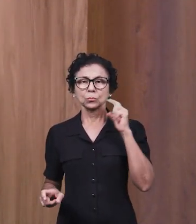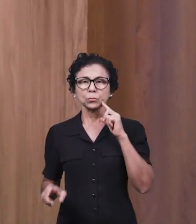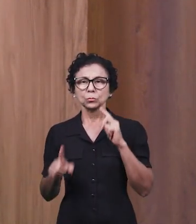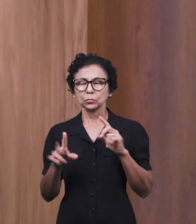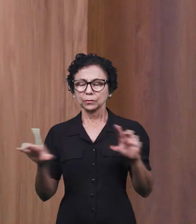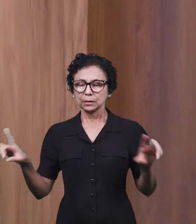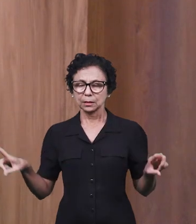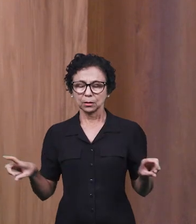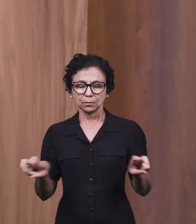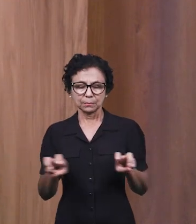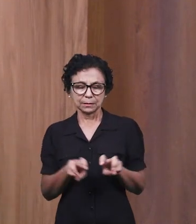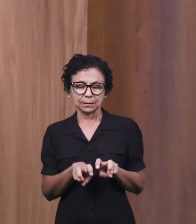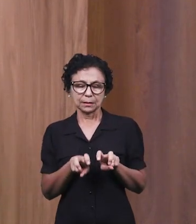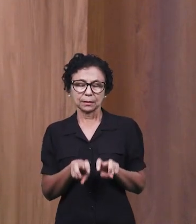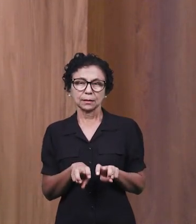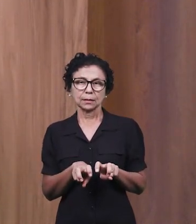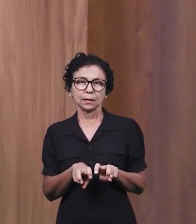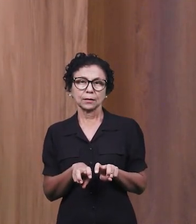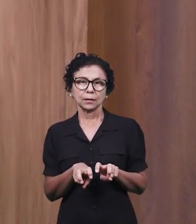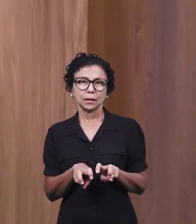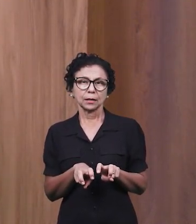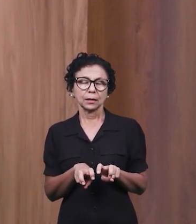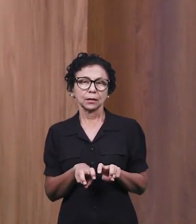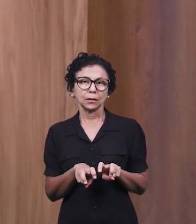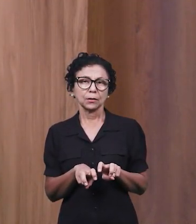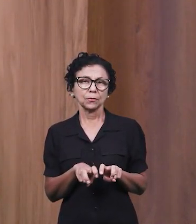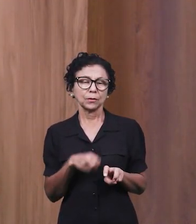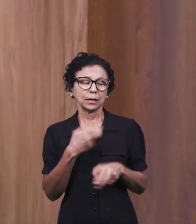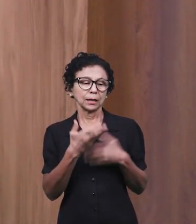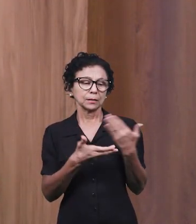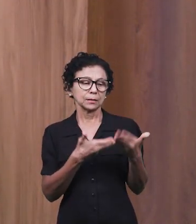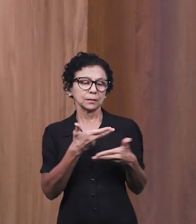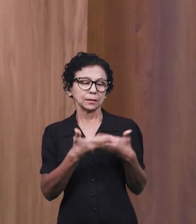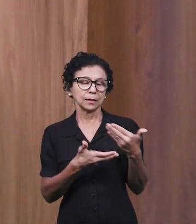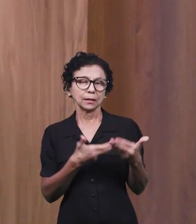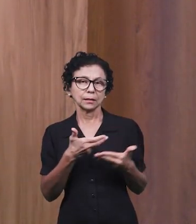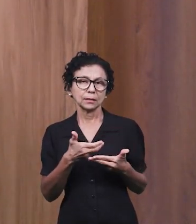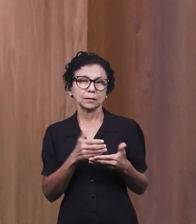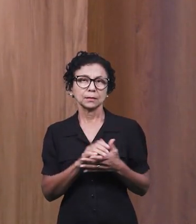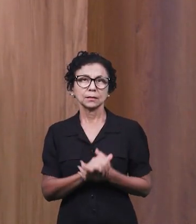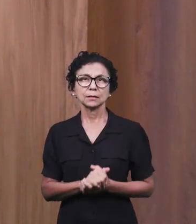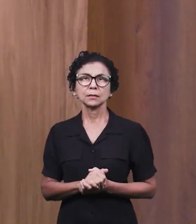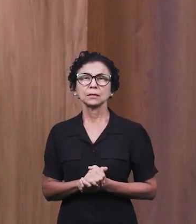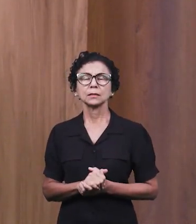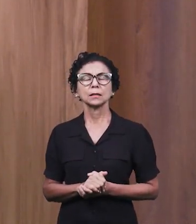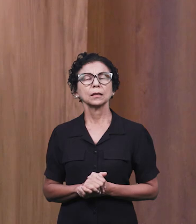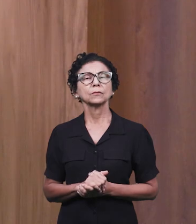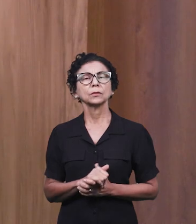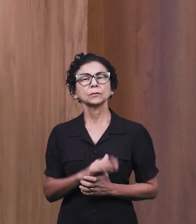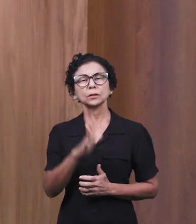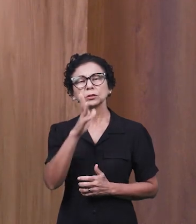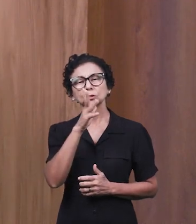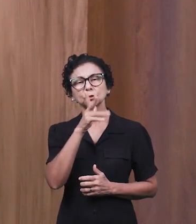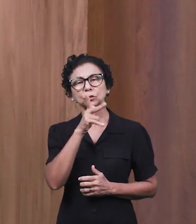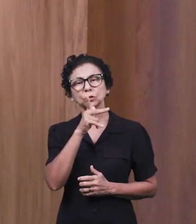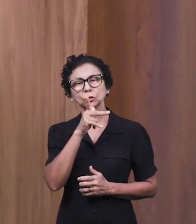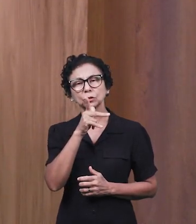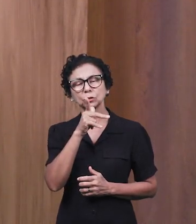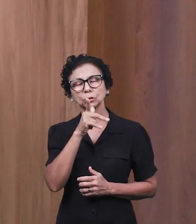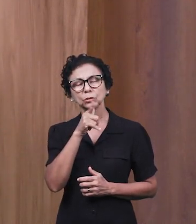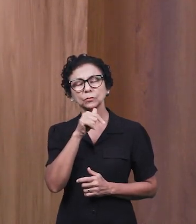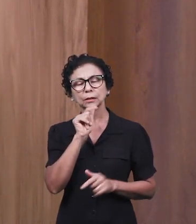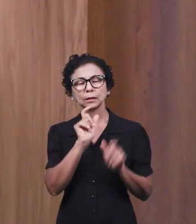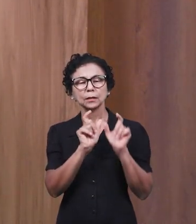fazer. O que você não souber, você vai replicando a fala do pastor ou do louvor, bem pausadamente, bem